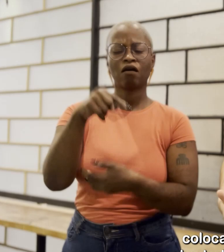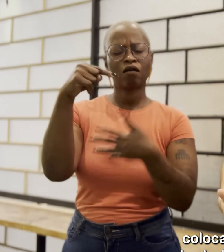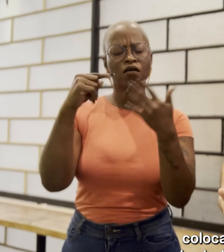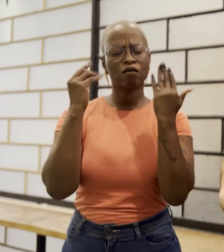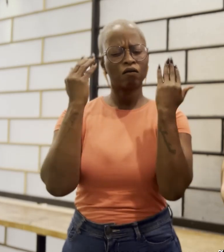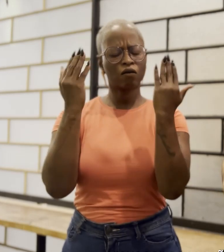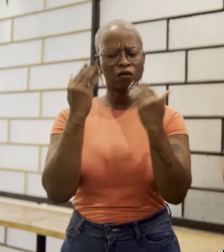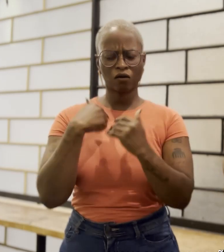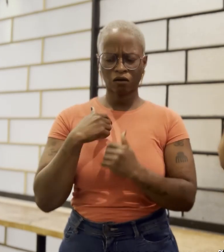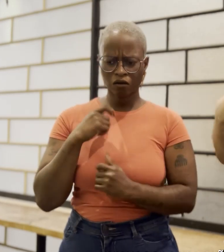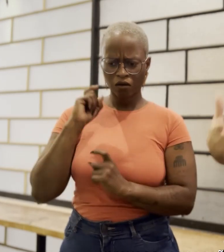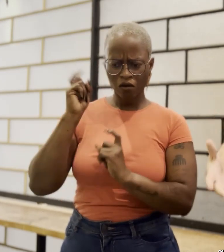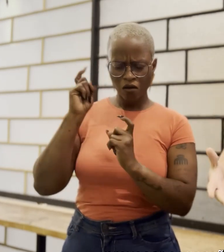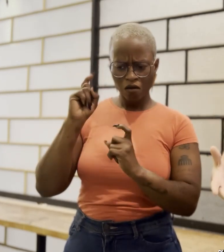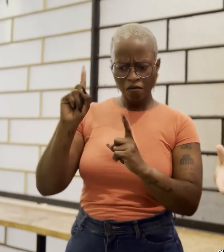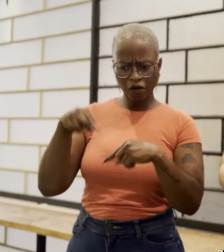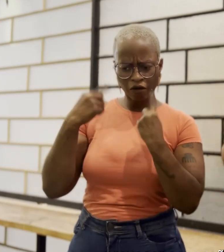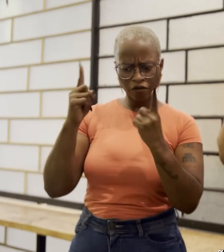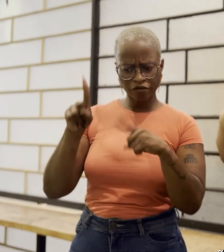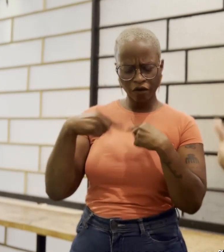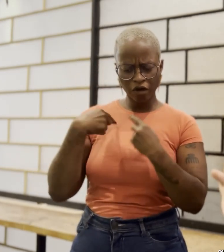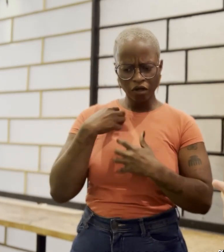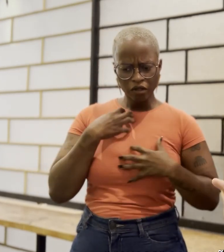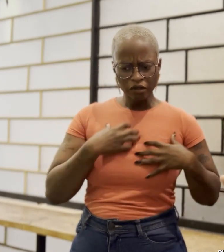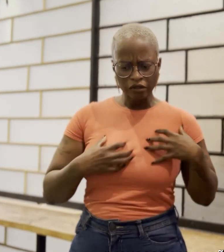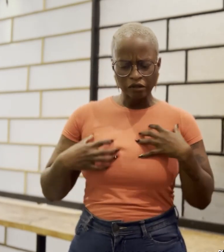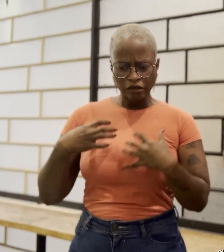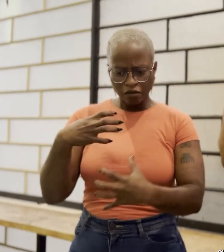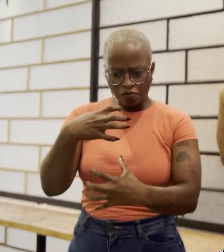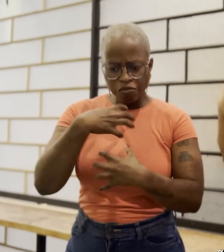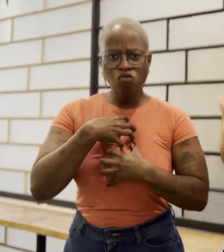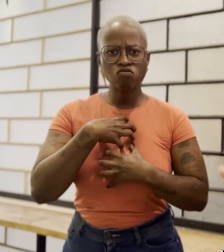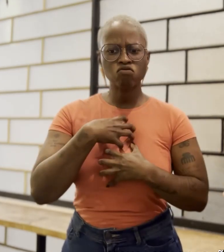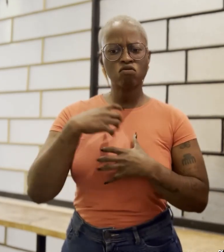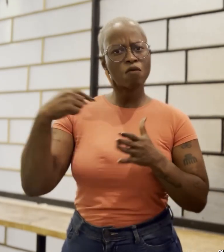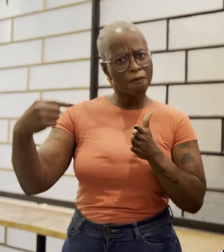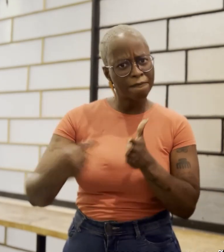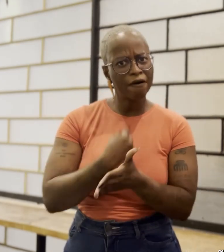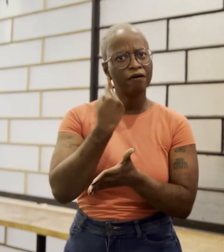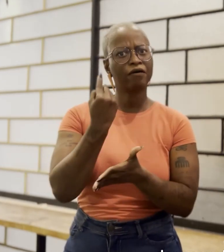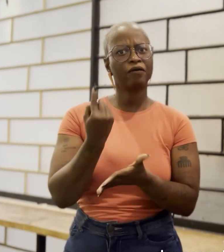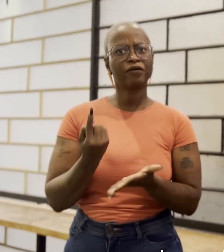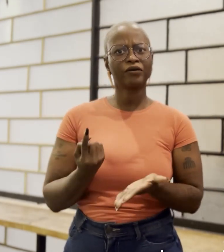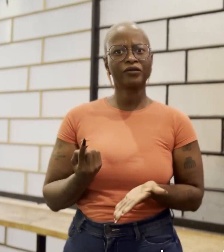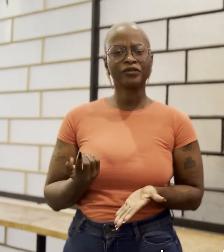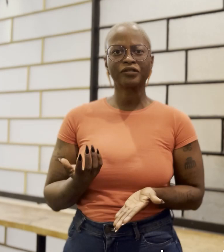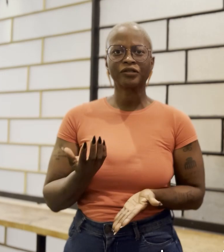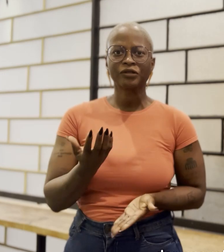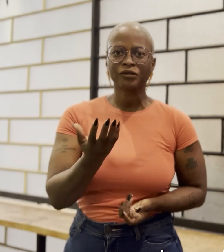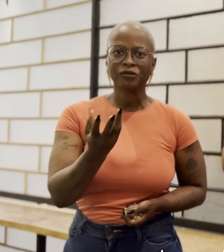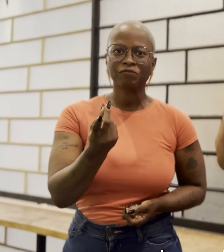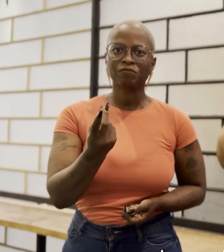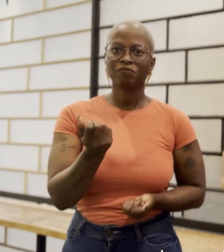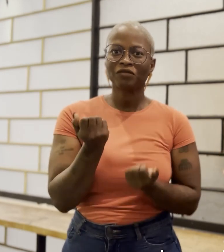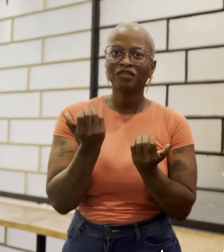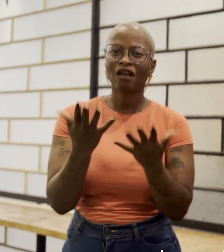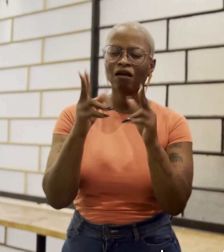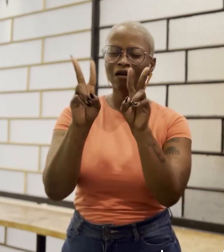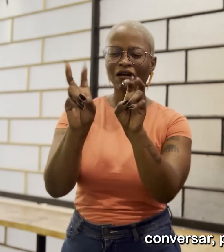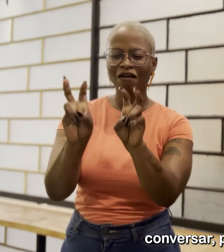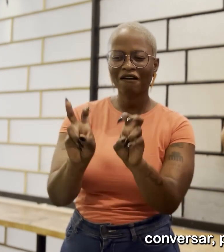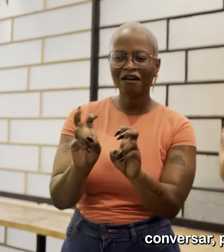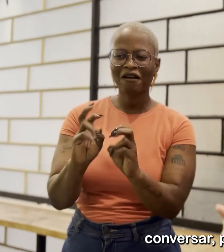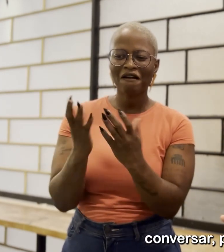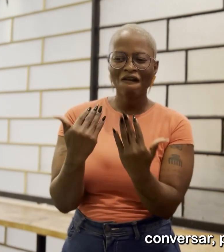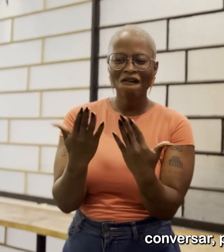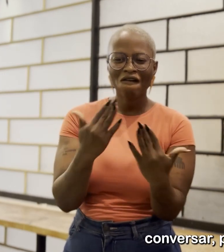questões, provocar sensações, provocar perguntas, dar assuntos para a